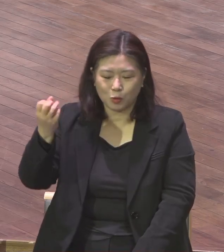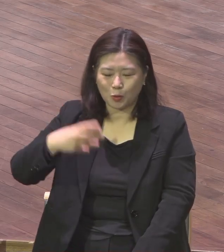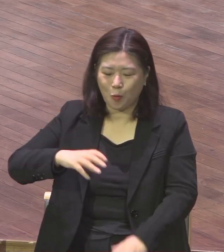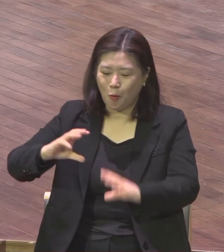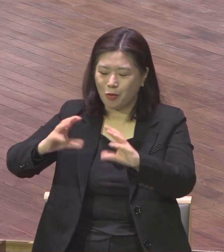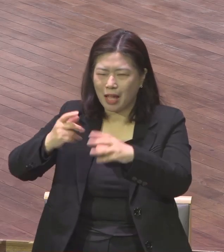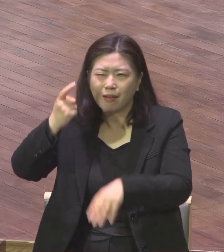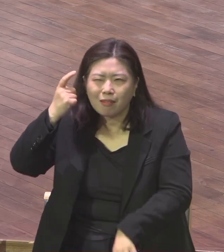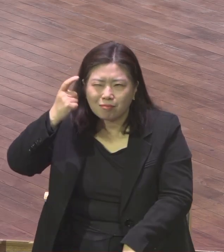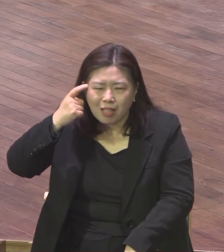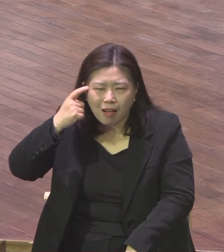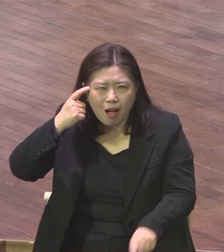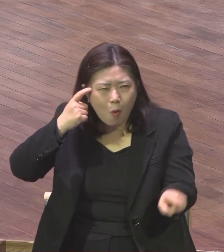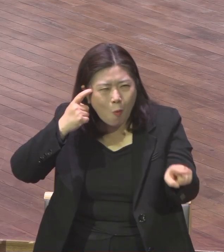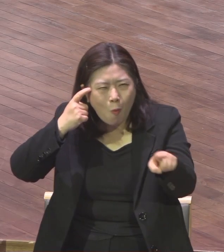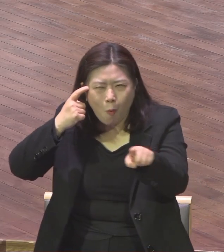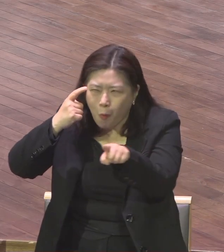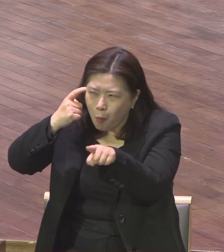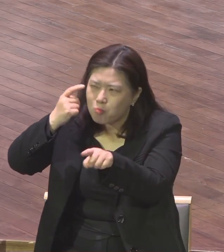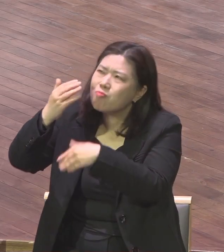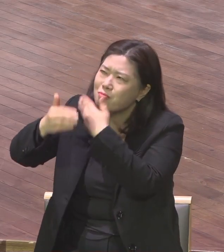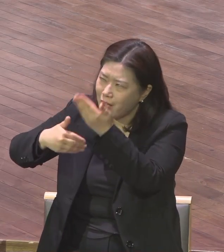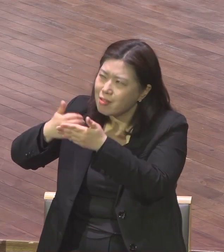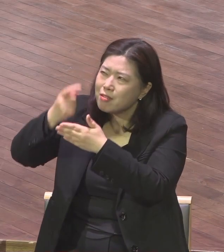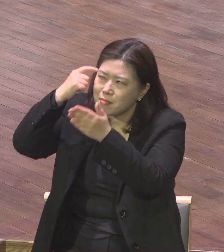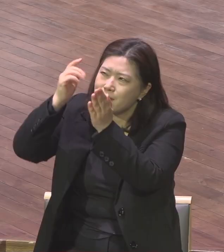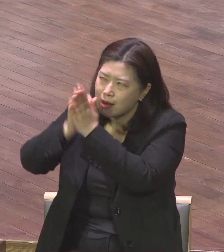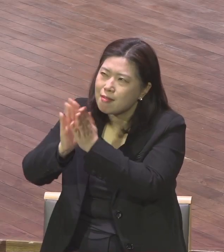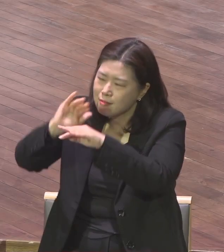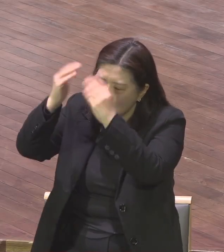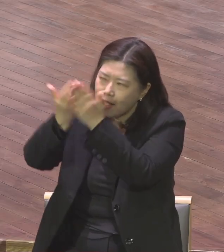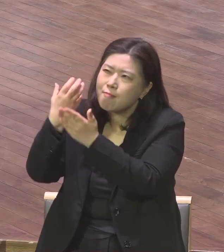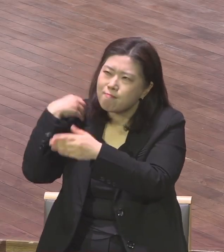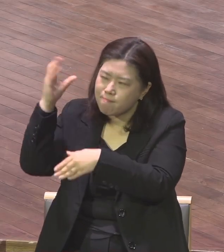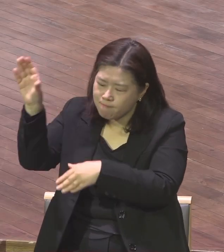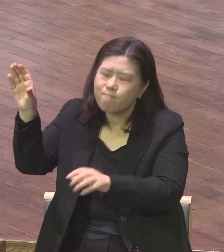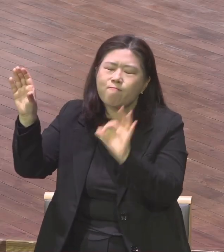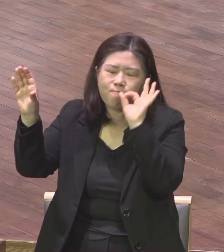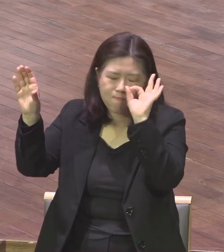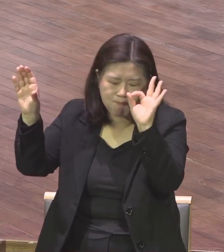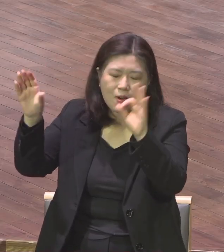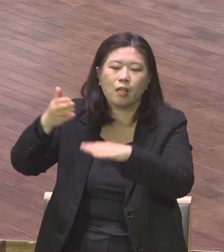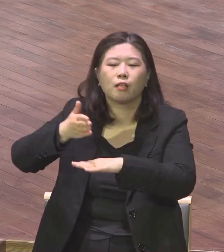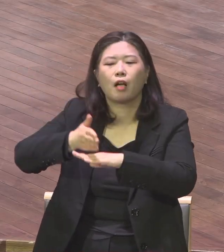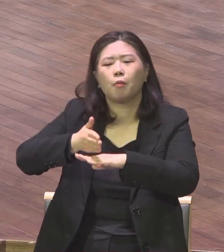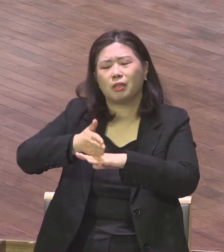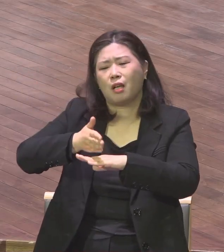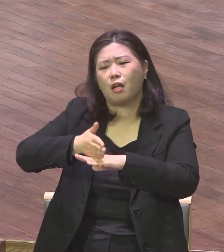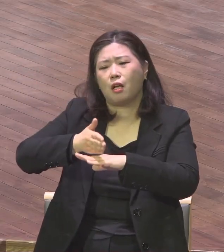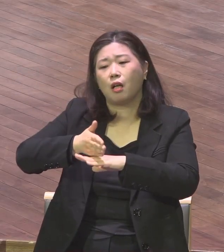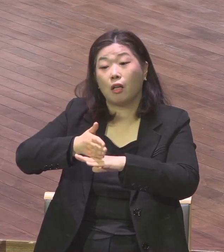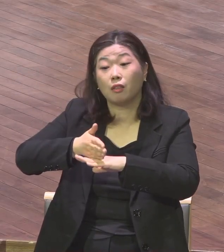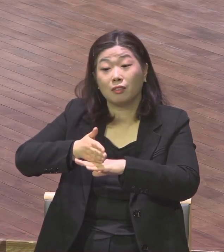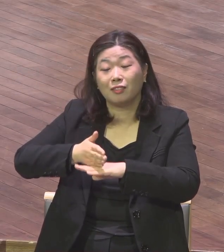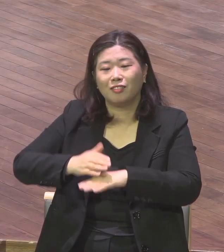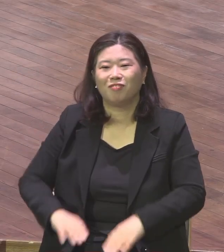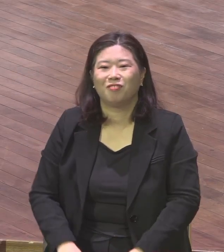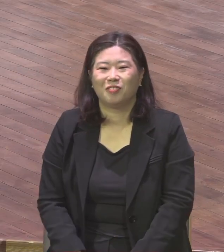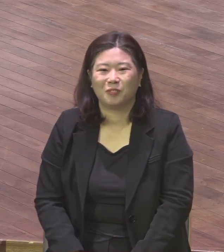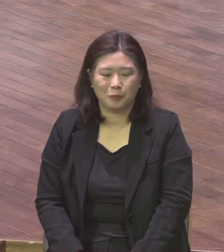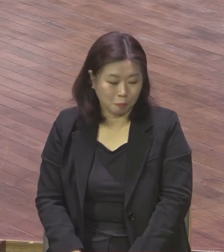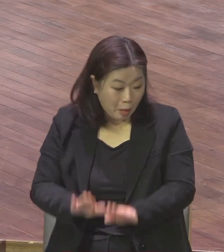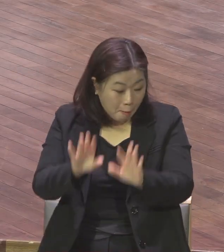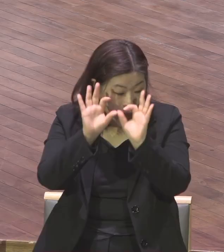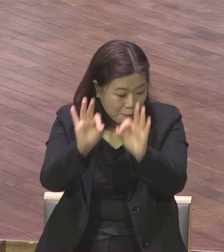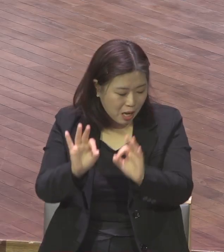생각하면서 감사하기도 할 수 있기를 바랍니다. 자, 2절 봅니다. 임금들과 높은 지위에